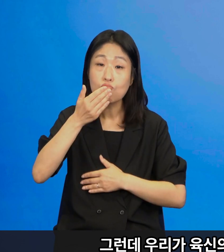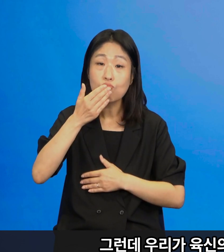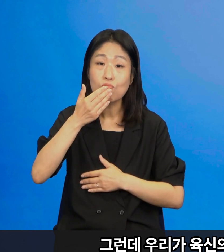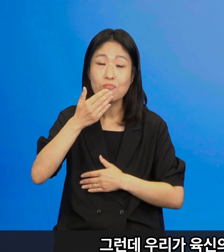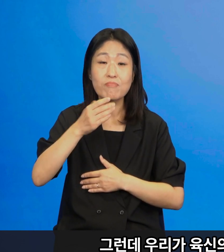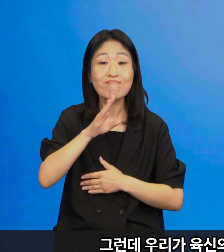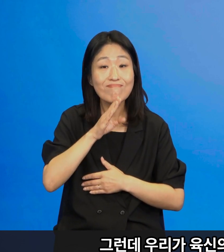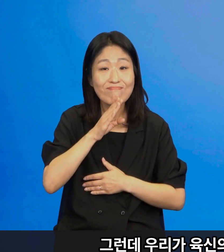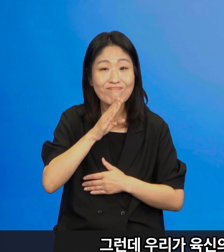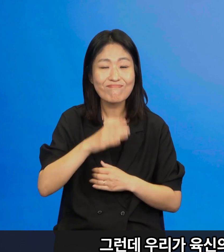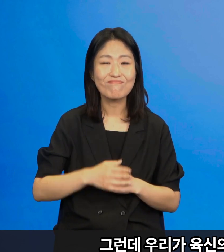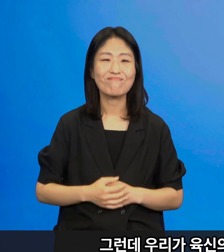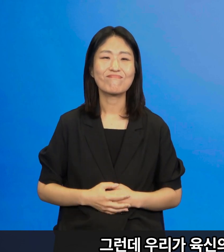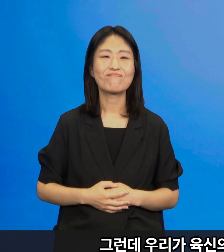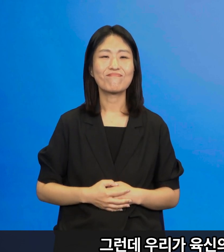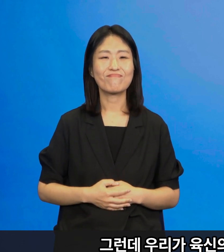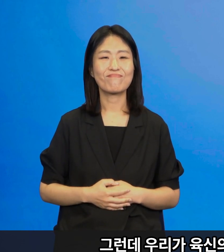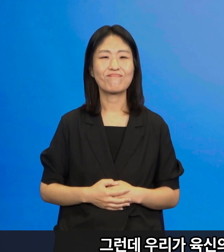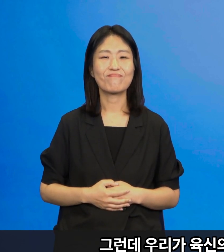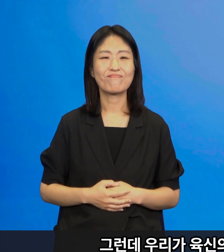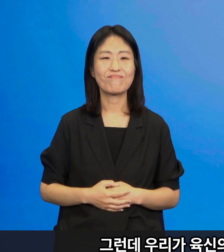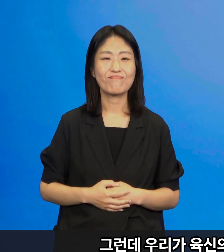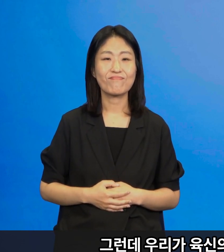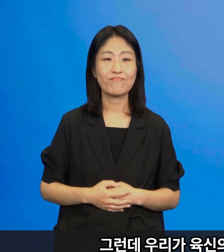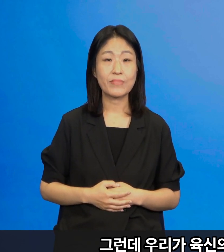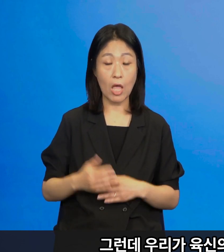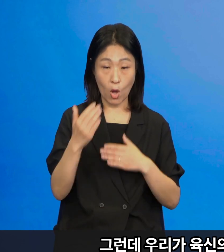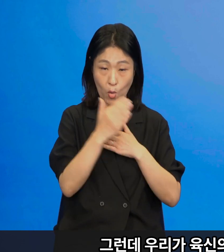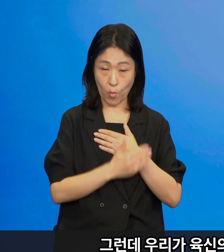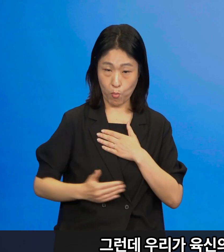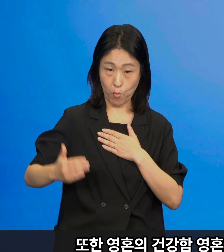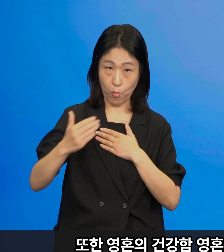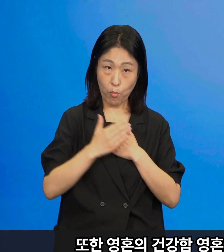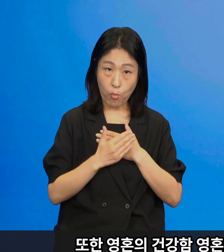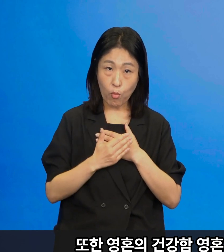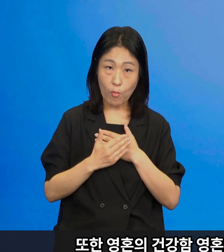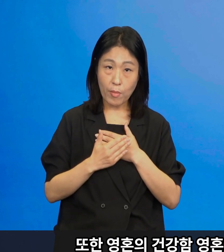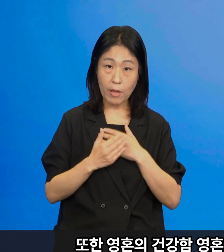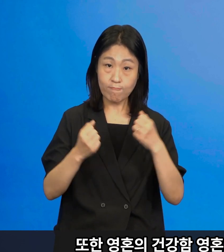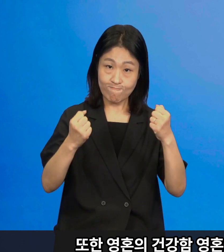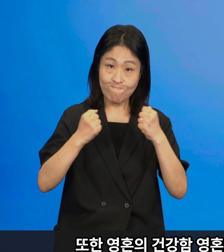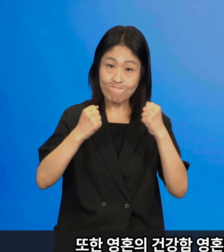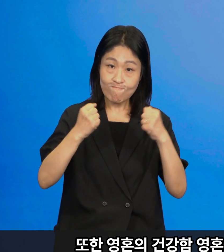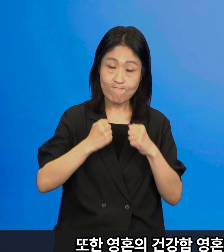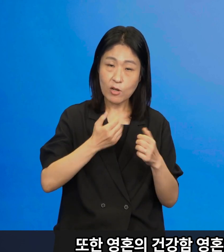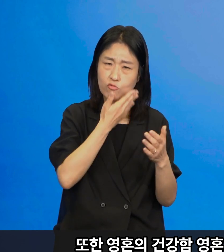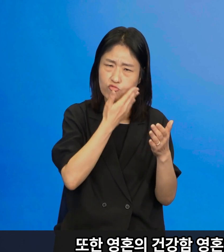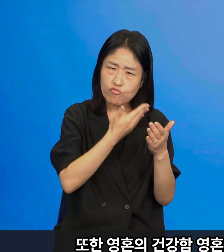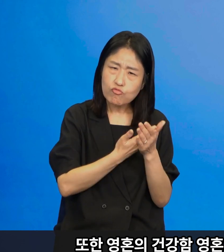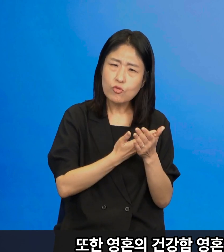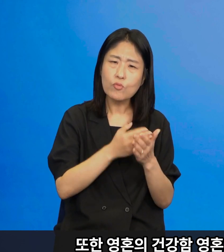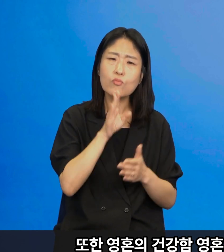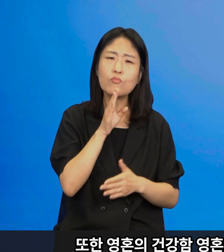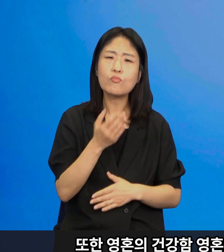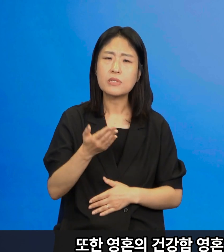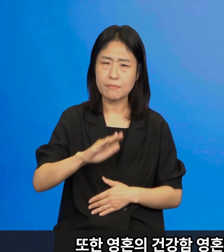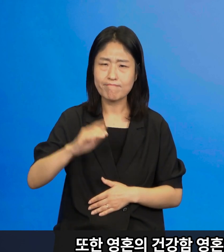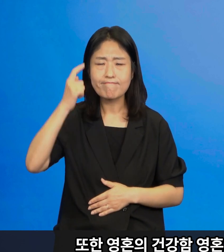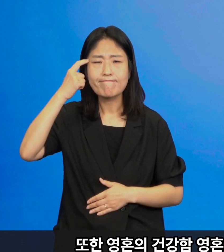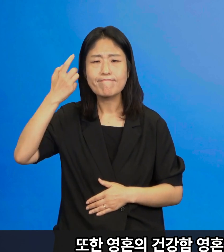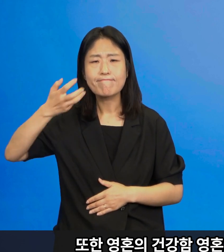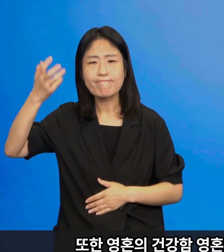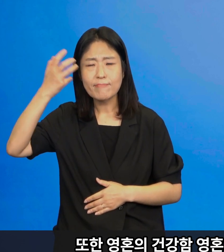그런데 우리가 육신의 건강이 너무 중요하지만 또한 영혼의 건강함,